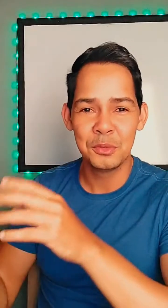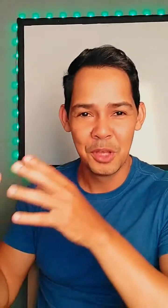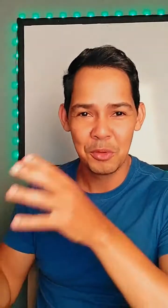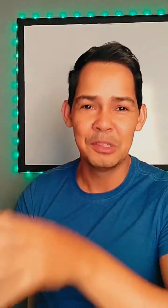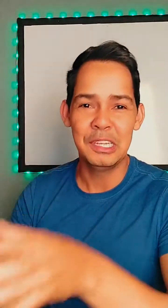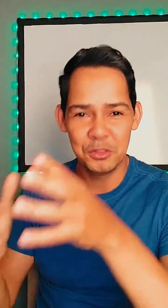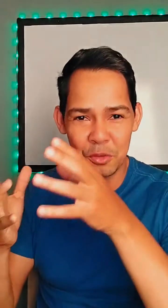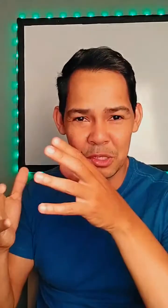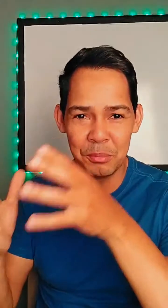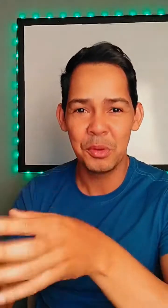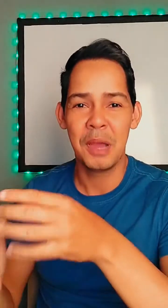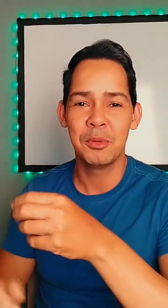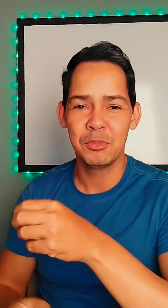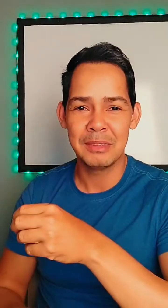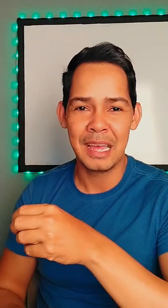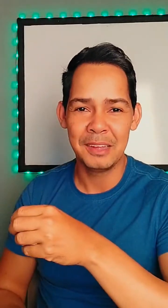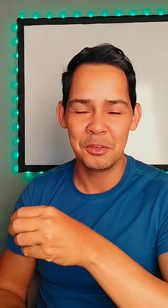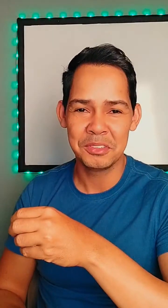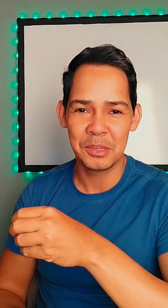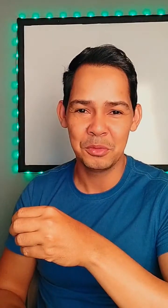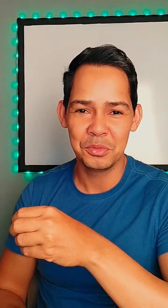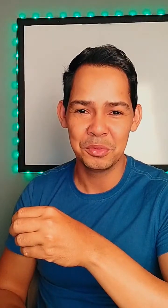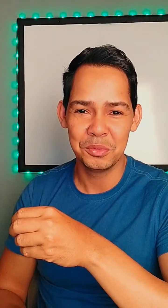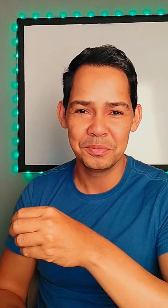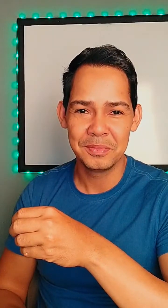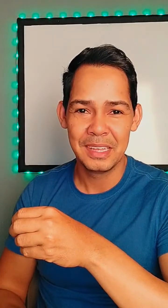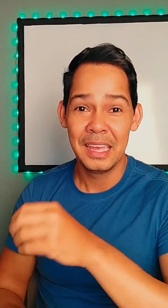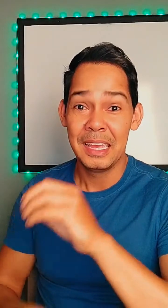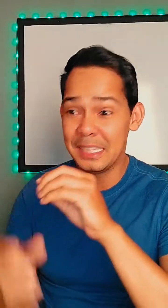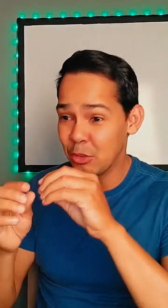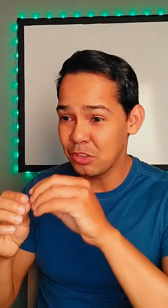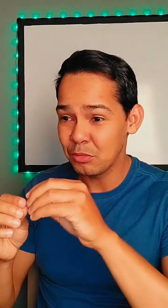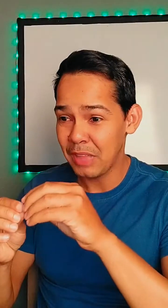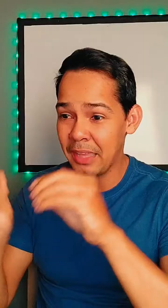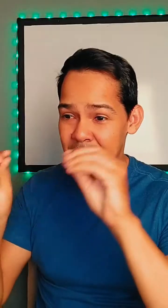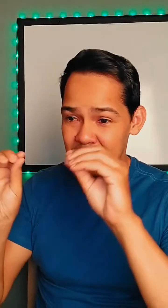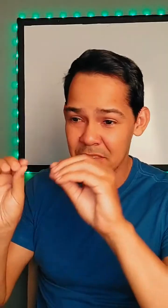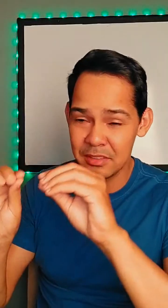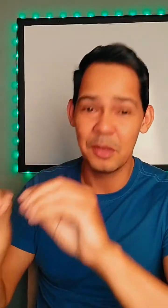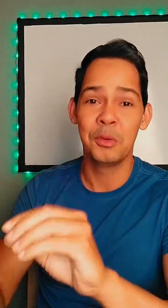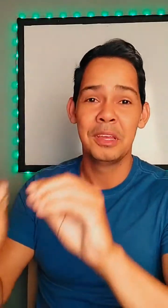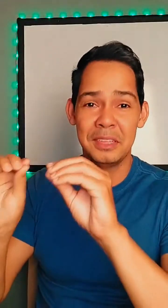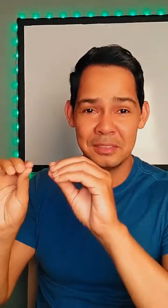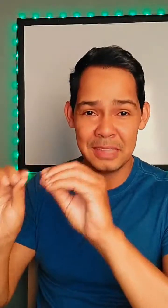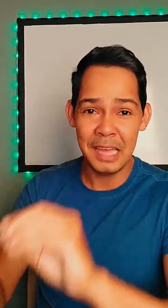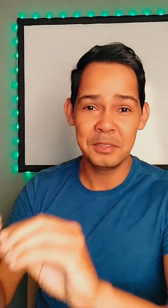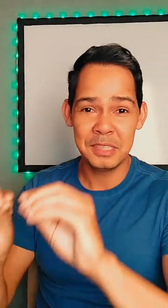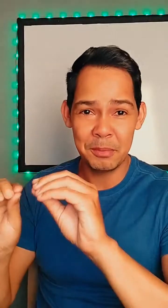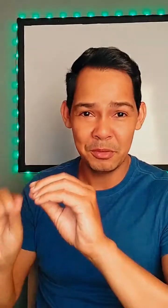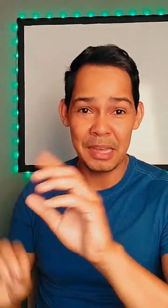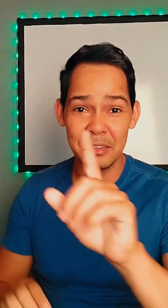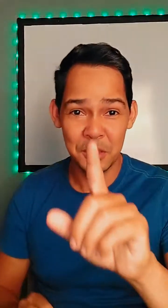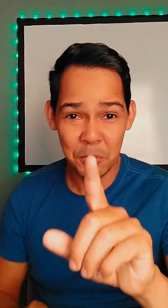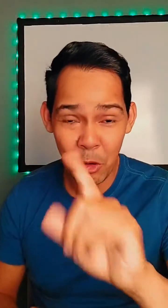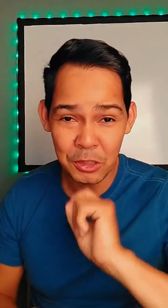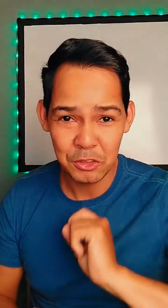quando eles forem para o campo de batalha conversar com o surdo. Então, são técnicas que são testadas e aprovadas. E uma outra dica para